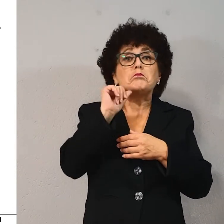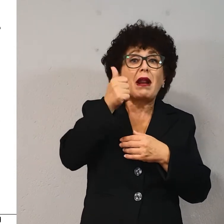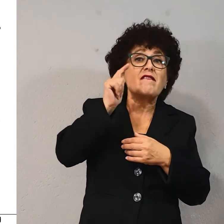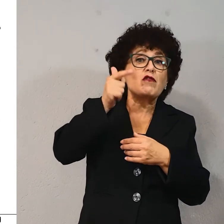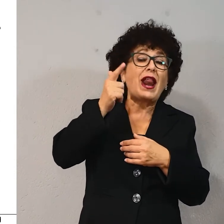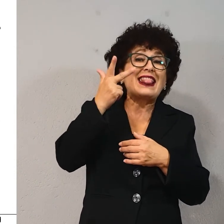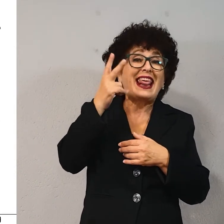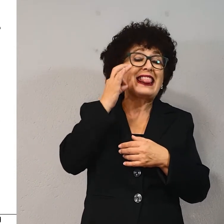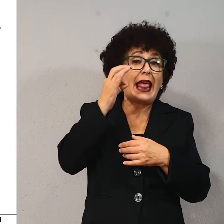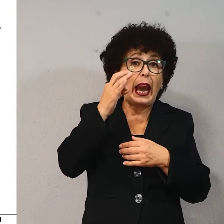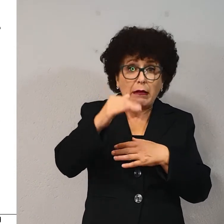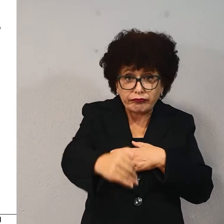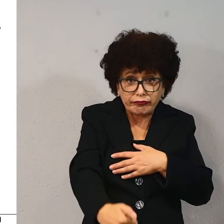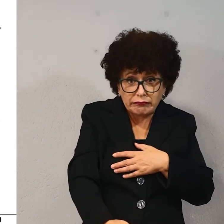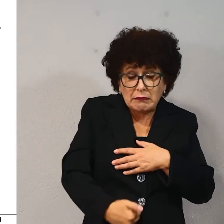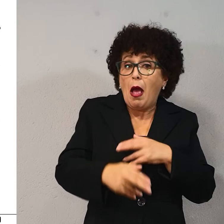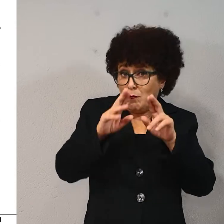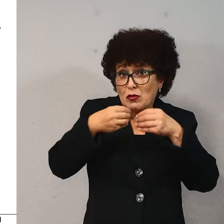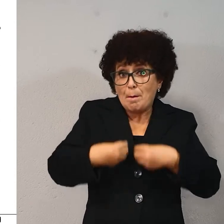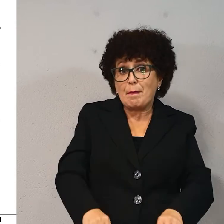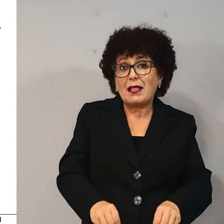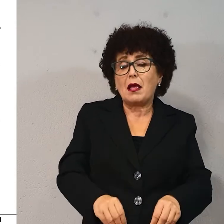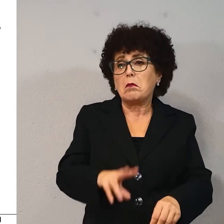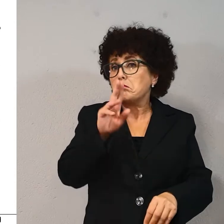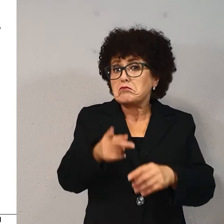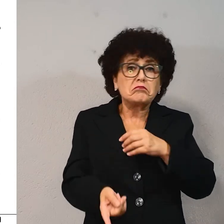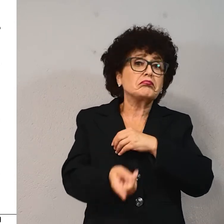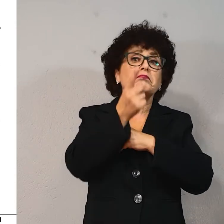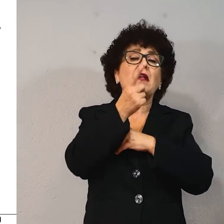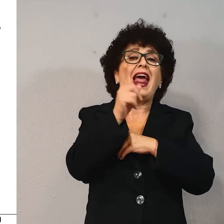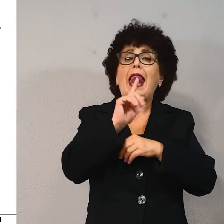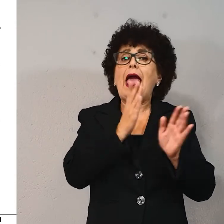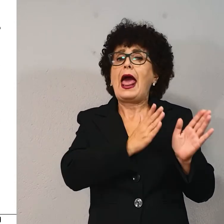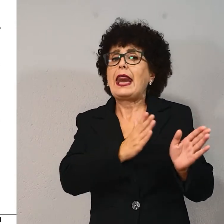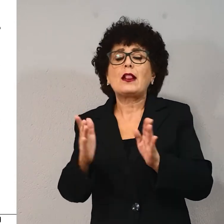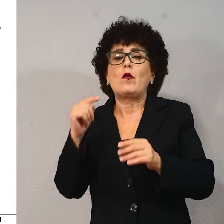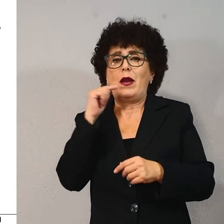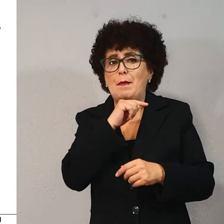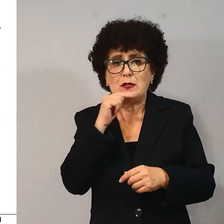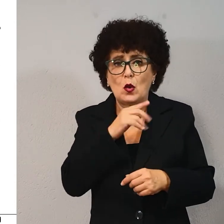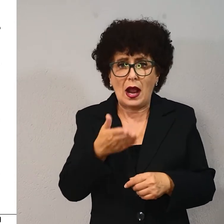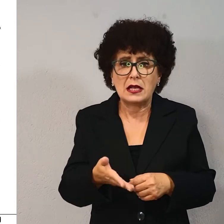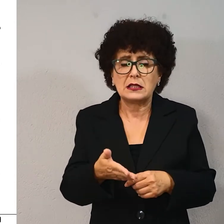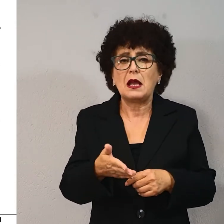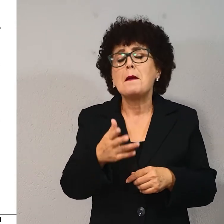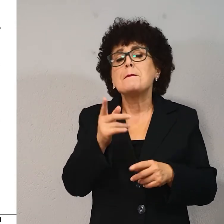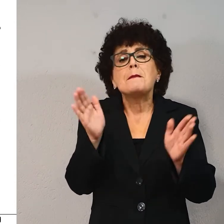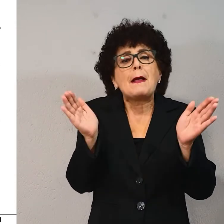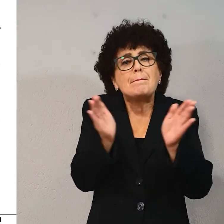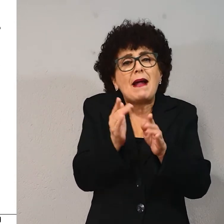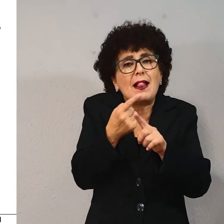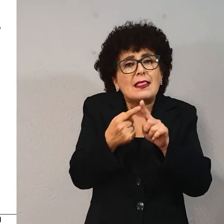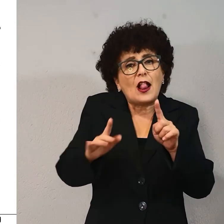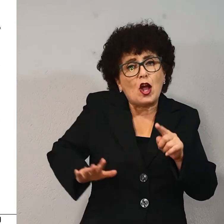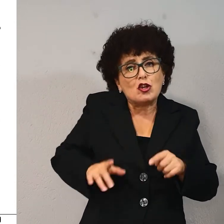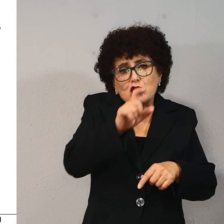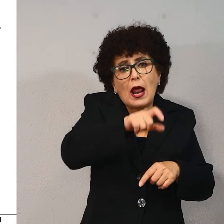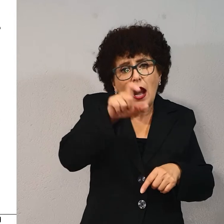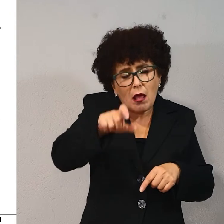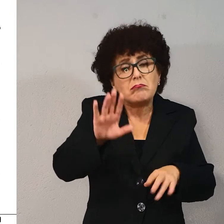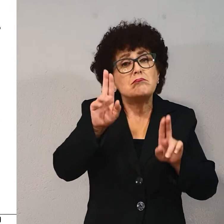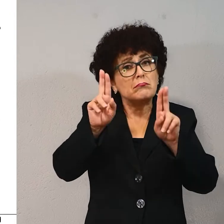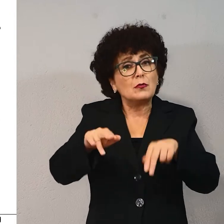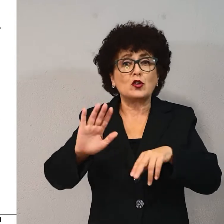по апликацијата. Може да предизвика појава на нередовни менструации и мал дел од жените може